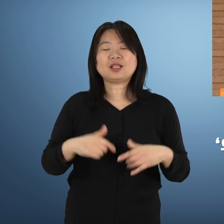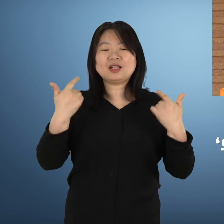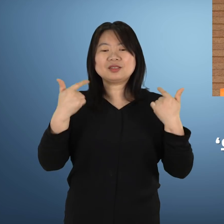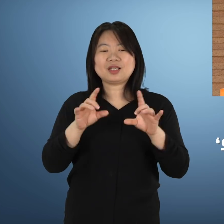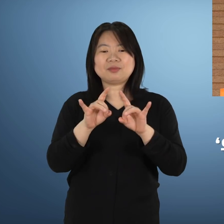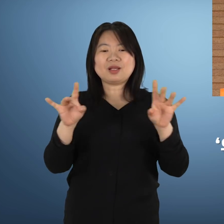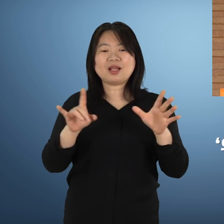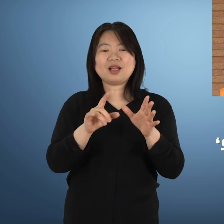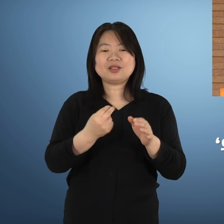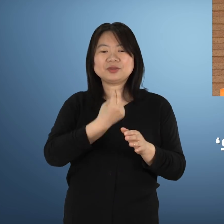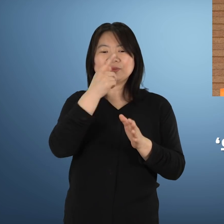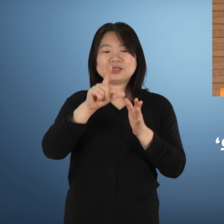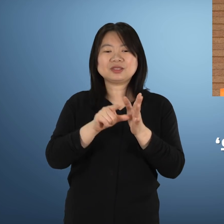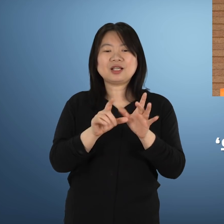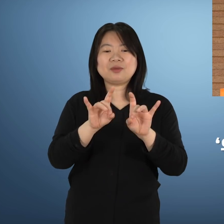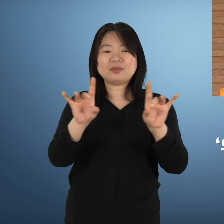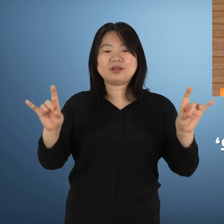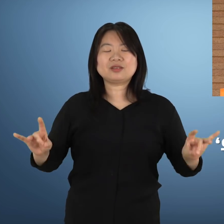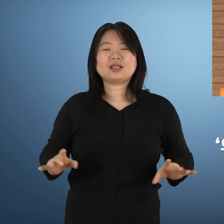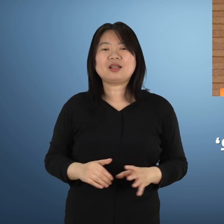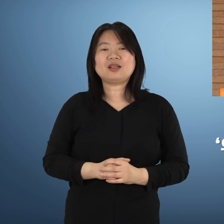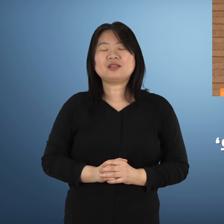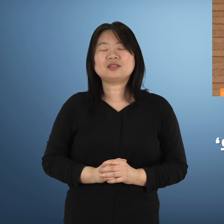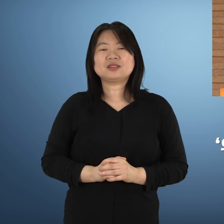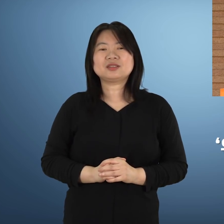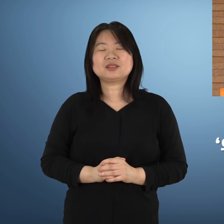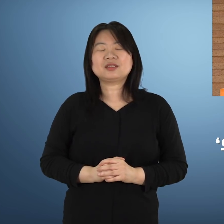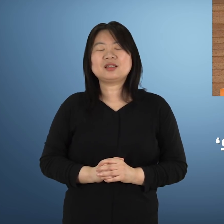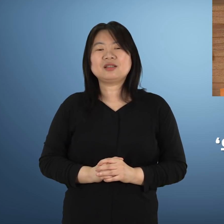날마다 숨쉬는 순간마다